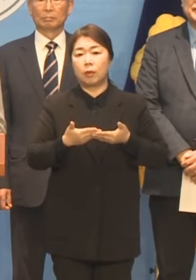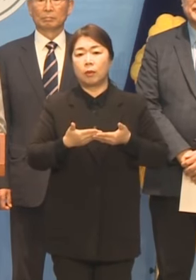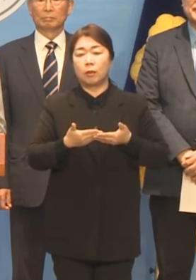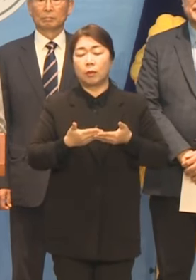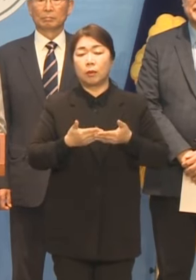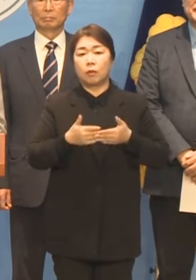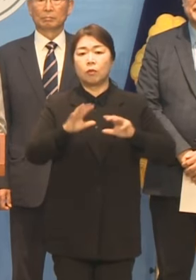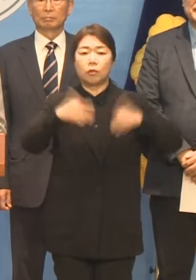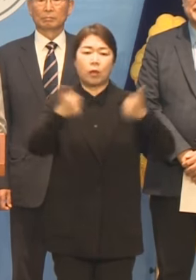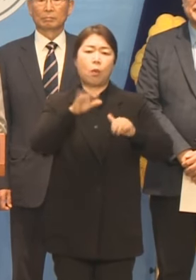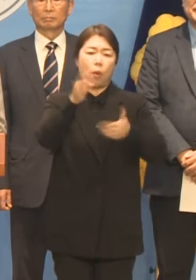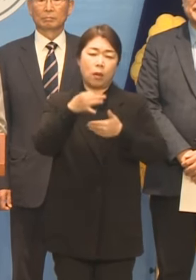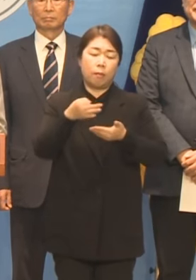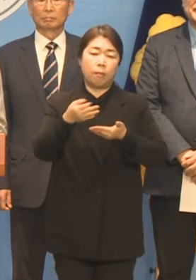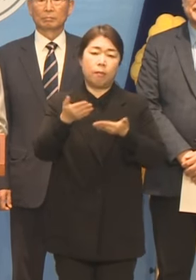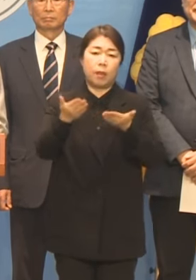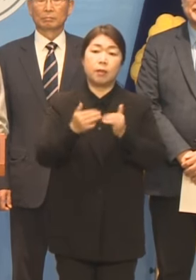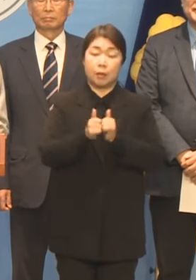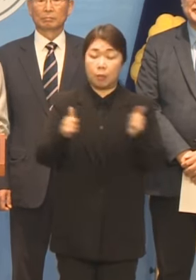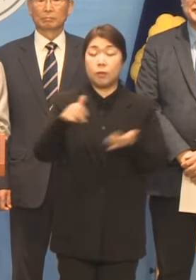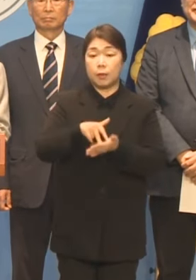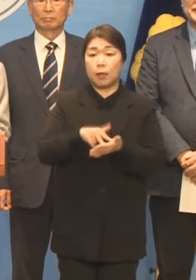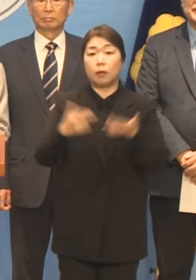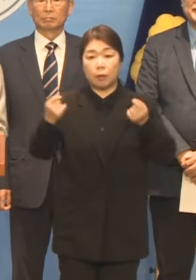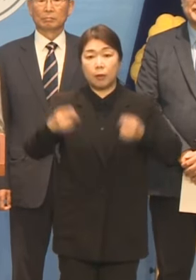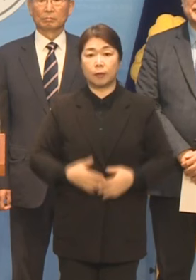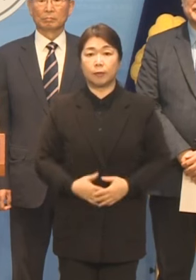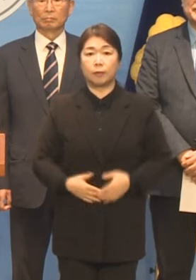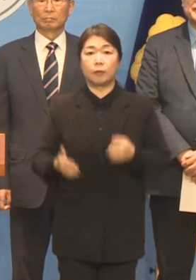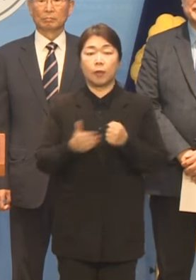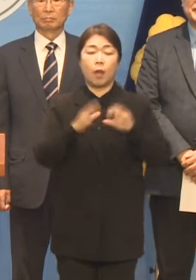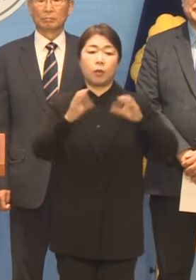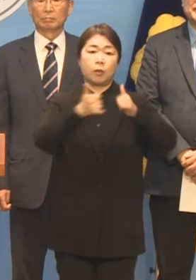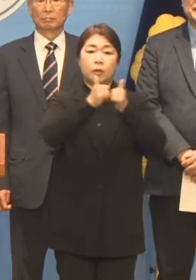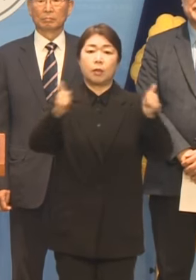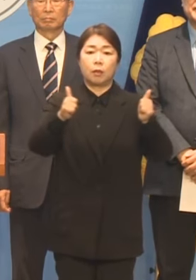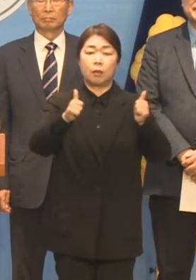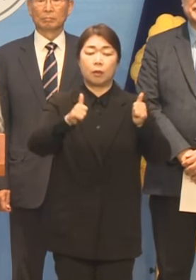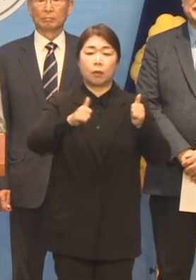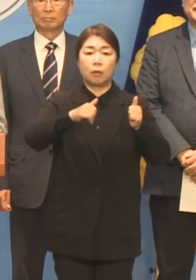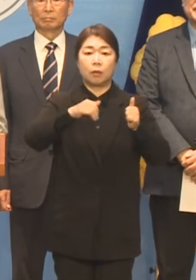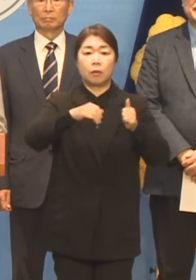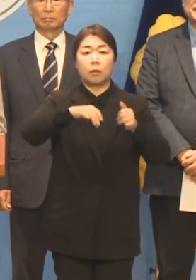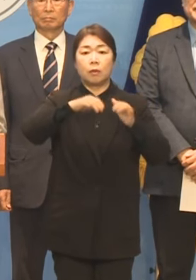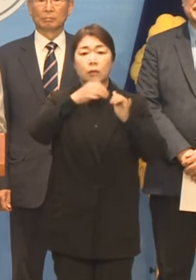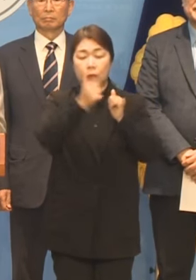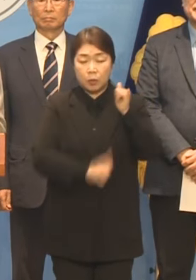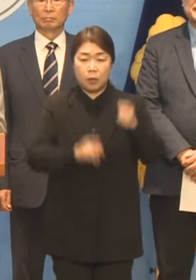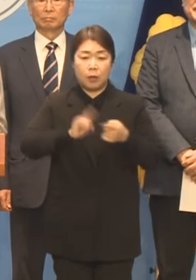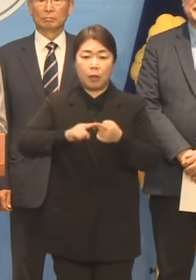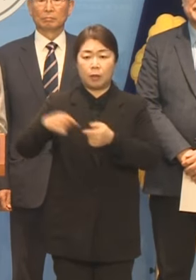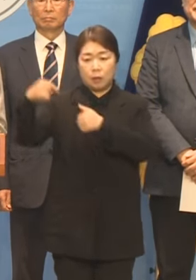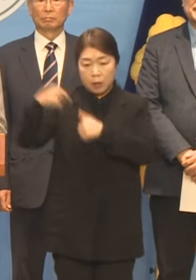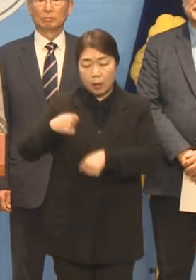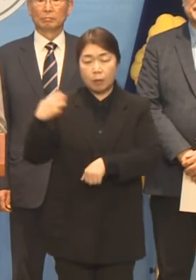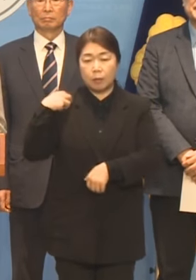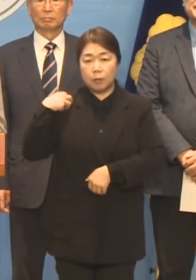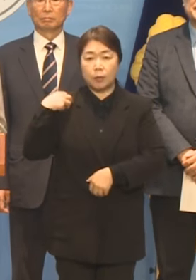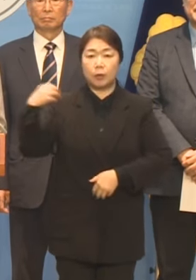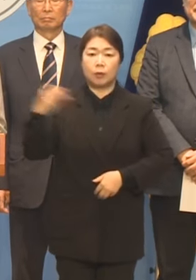저는 그래서 역사에 대한 복무 정치에 대한 복무 책임 의무로서 오늘